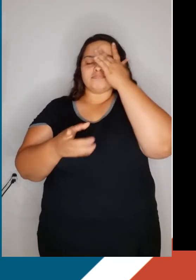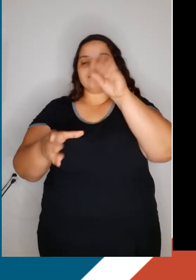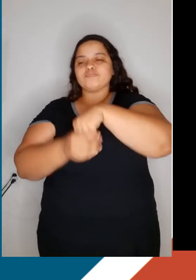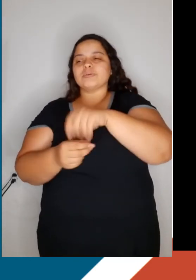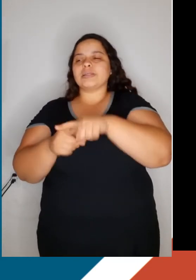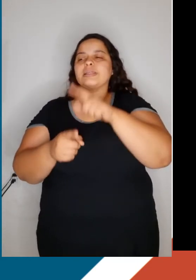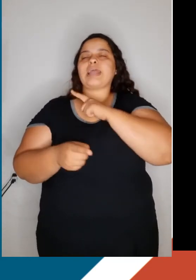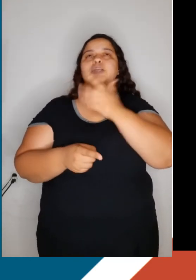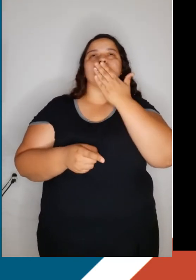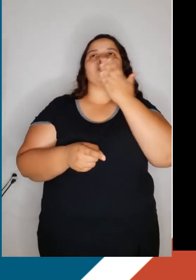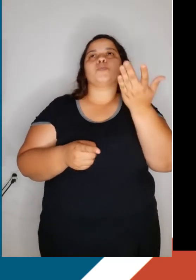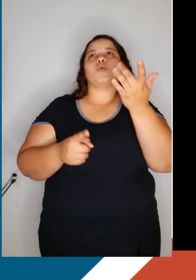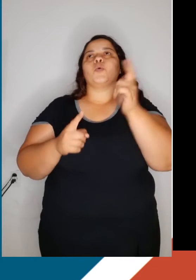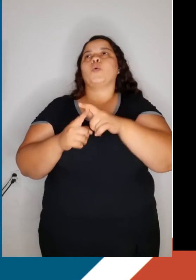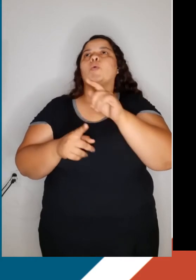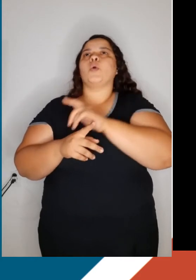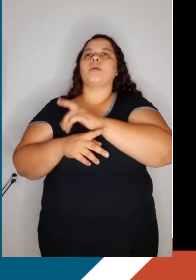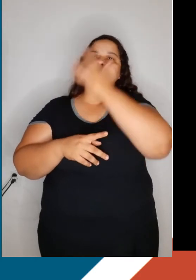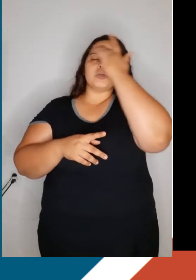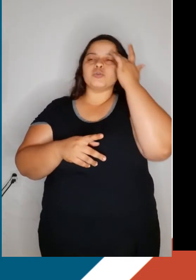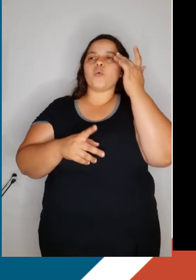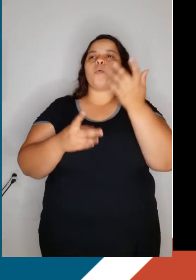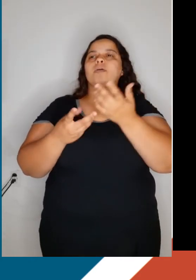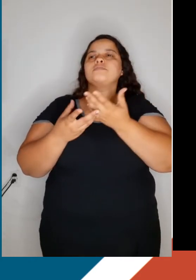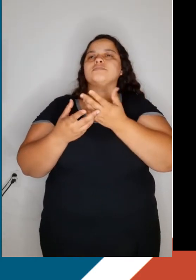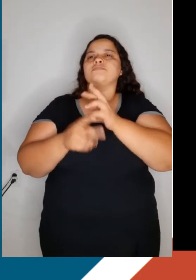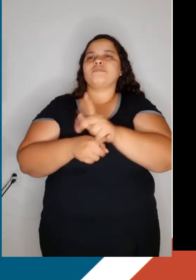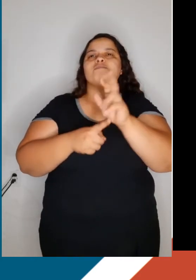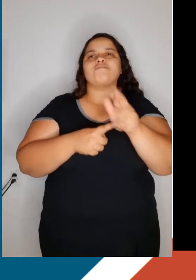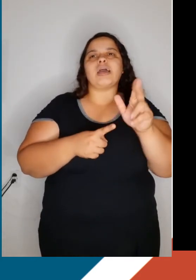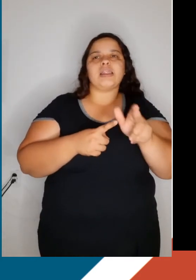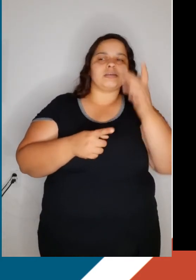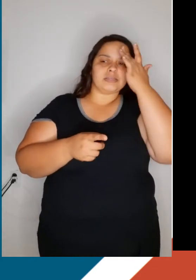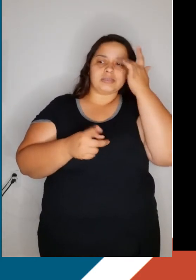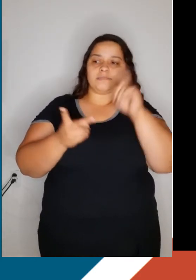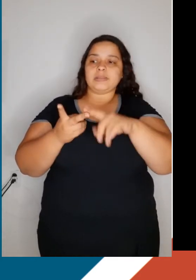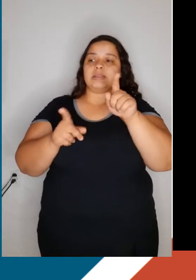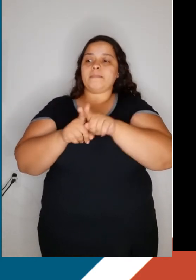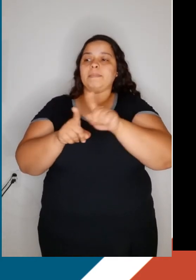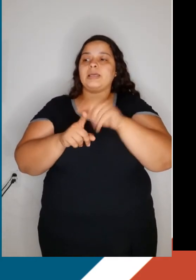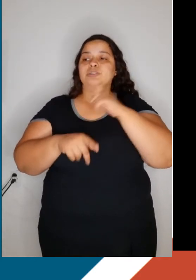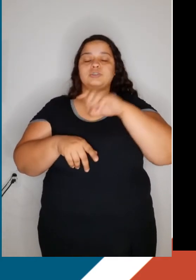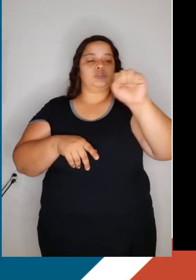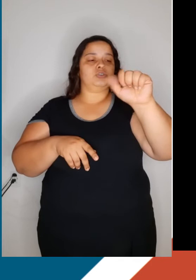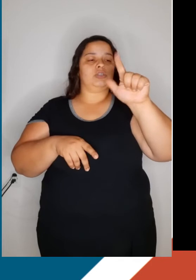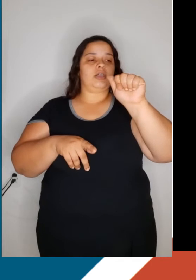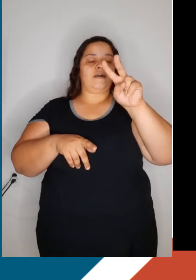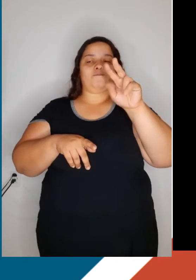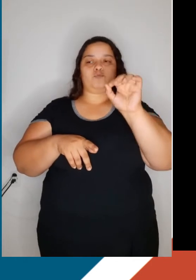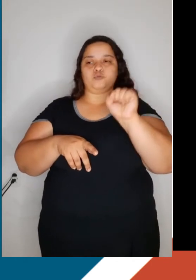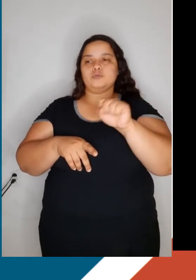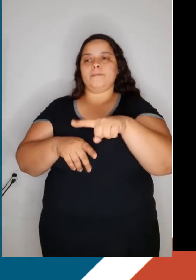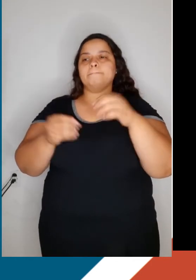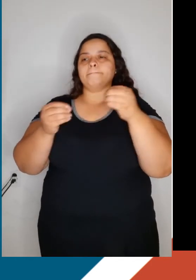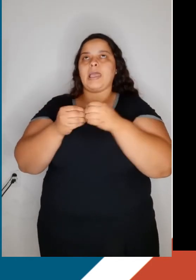diversas etnias diferentes. É como se fosse uma pequena coxa de retalhos, e os eslavos, que é um povo secular da